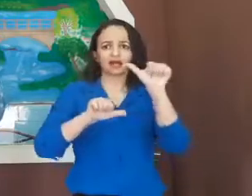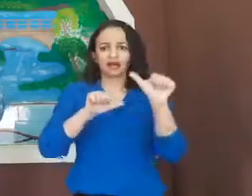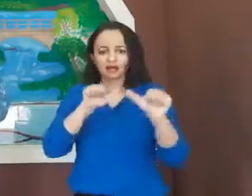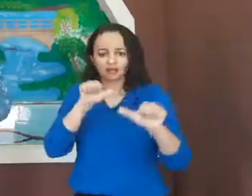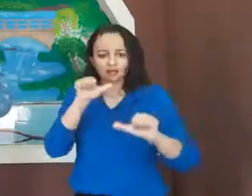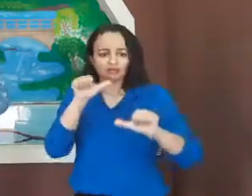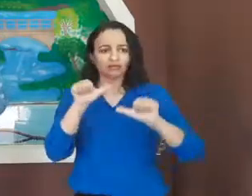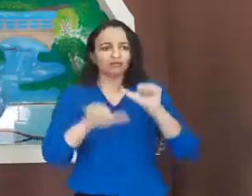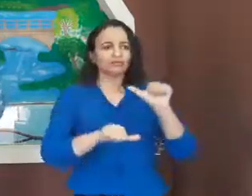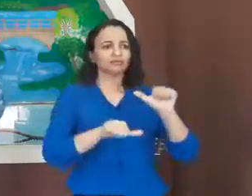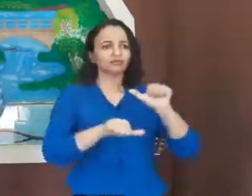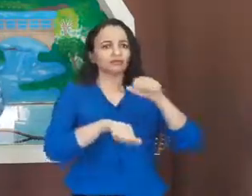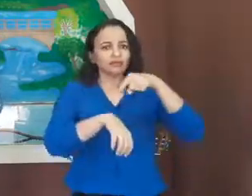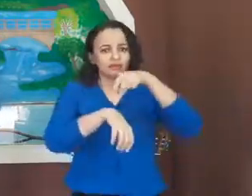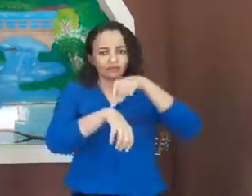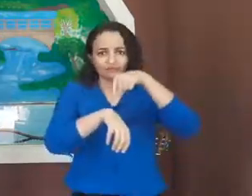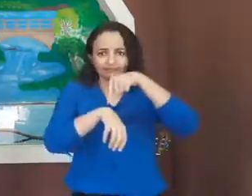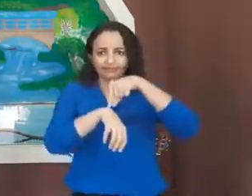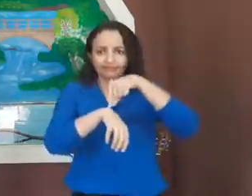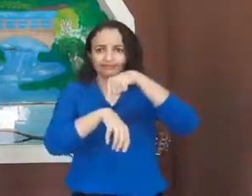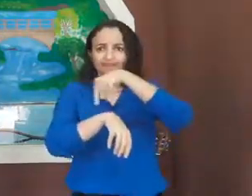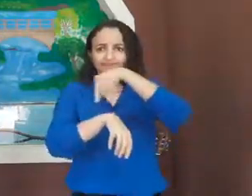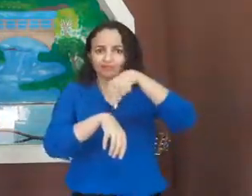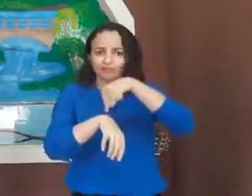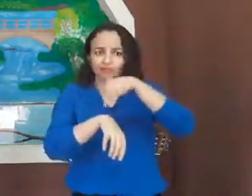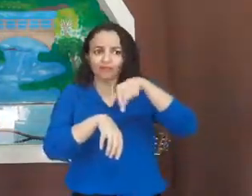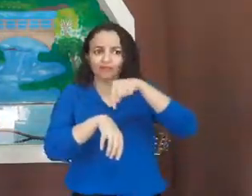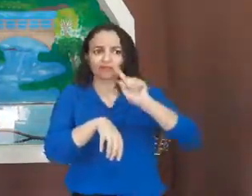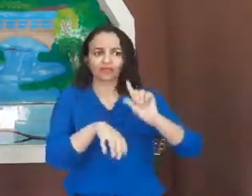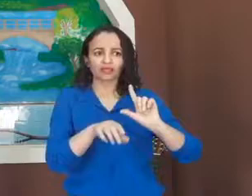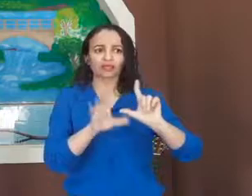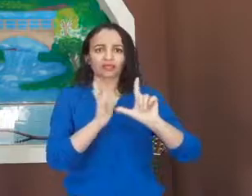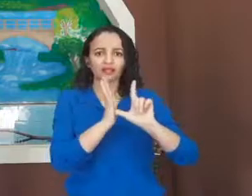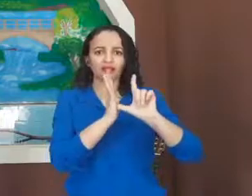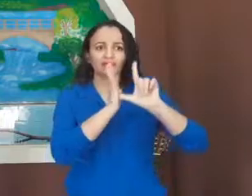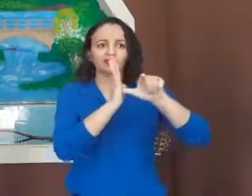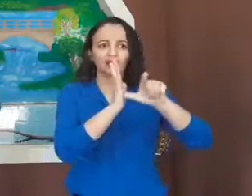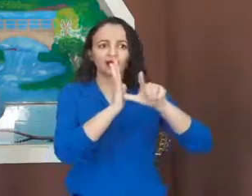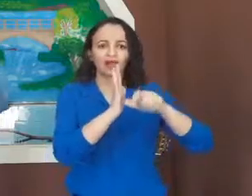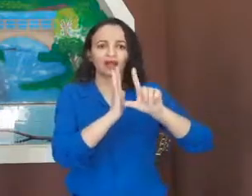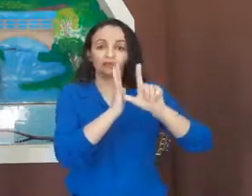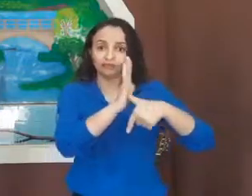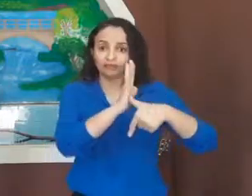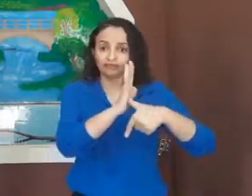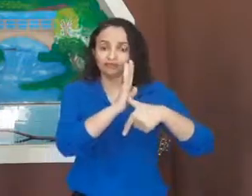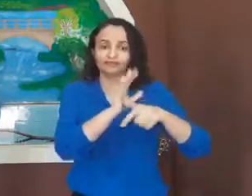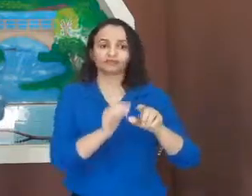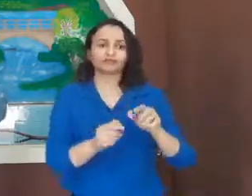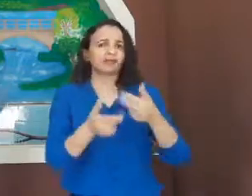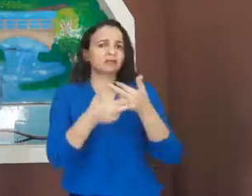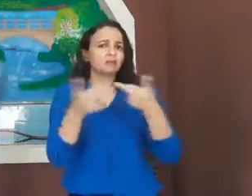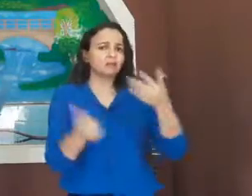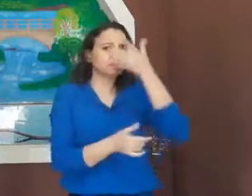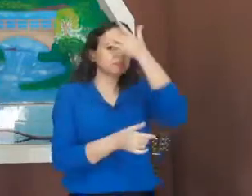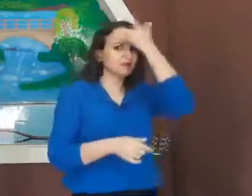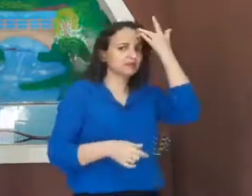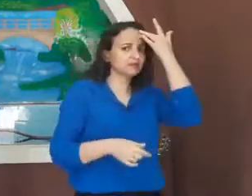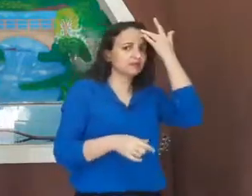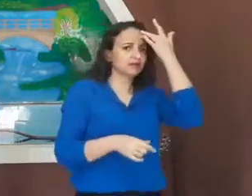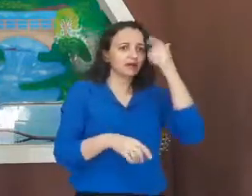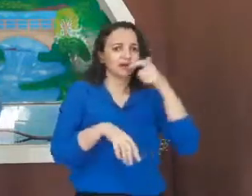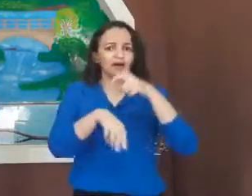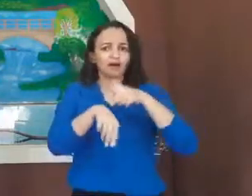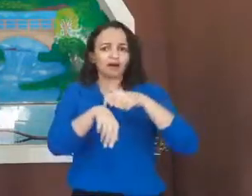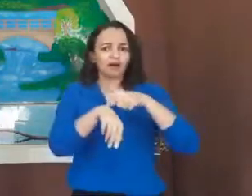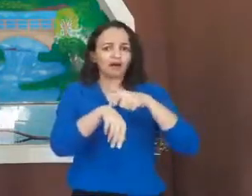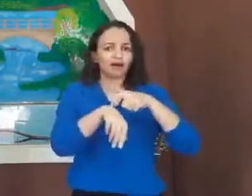o relógio, adiantado o relógio. Então muita gente foi aos seus eventos, aos seus